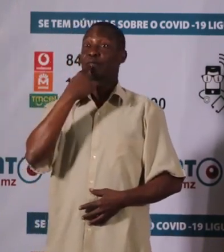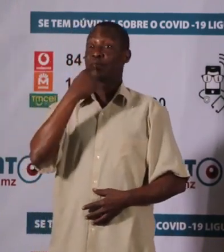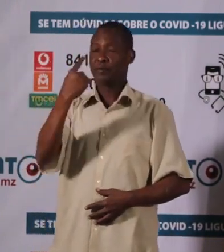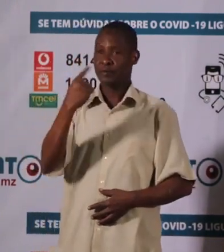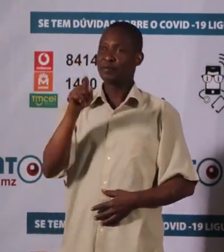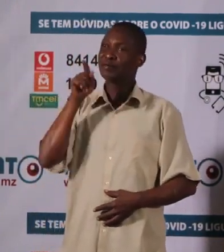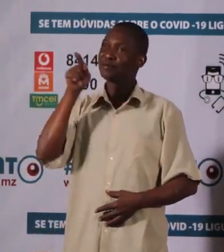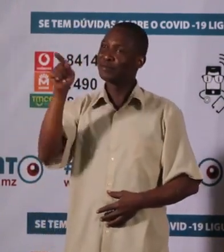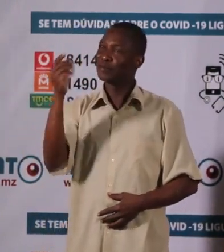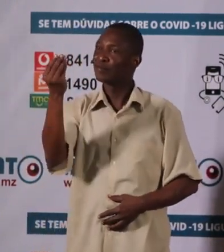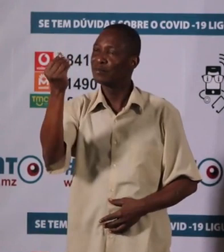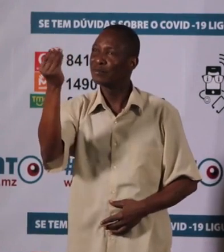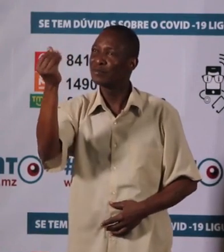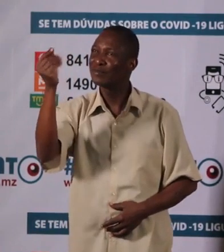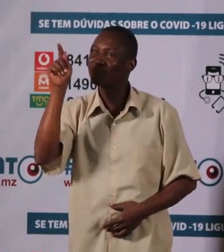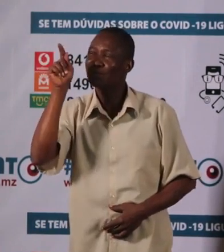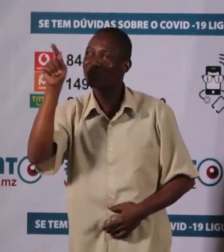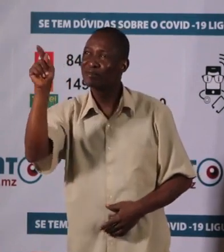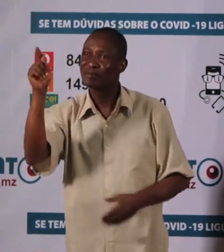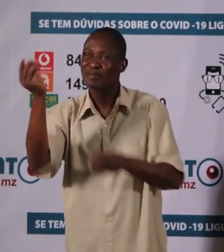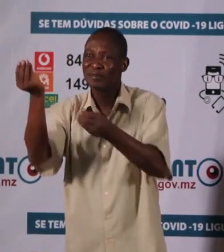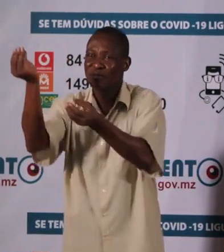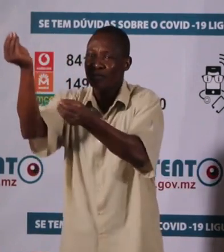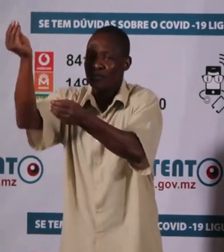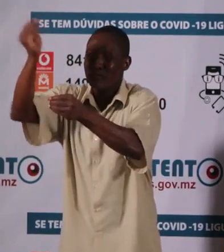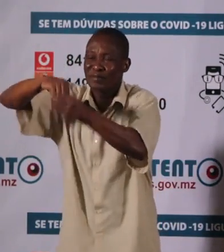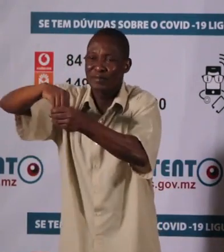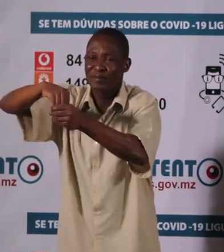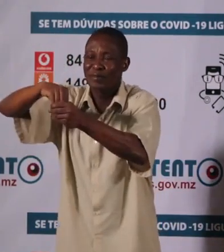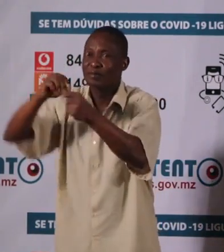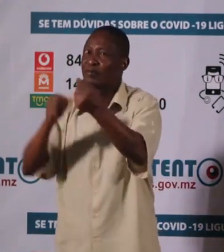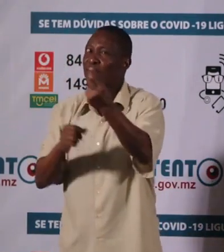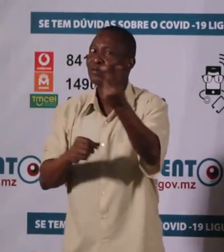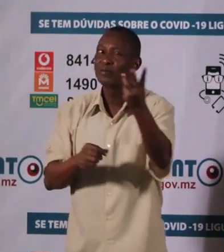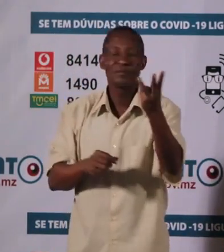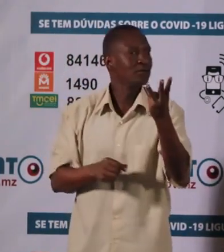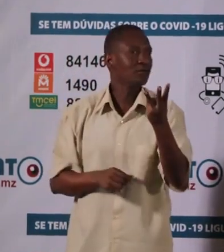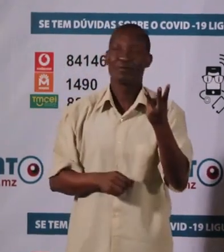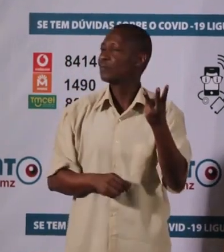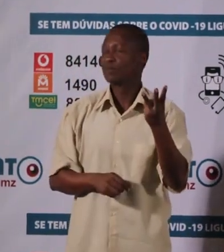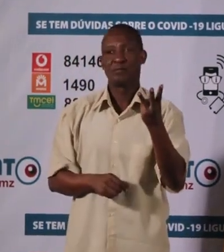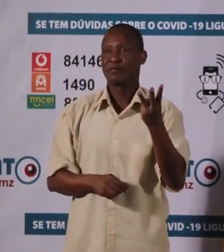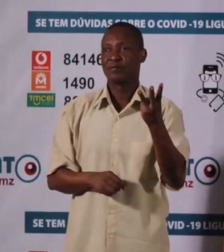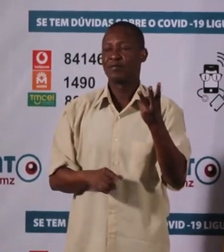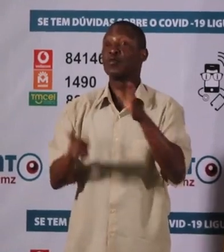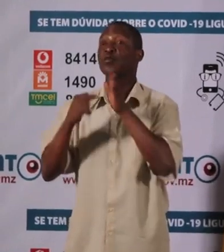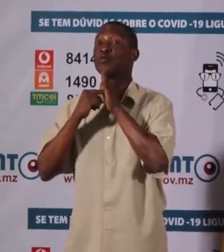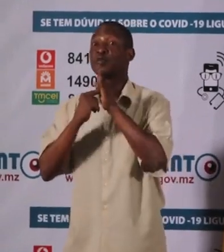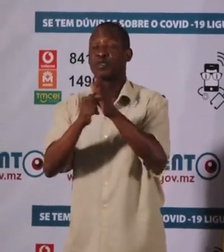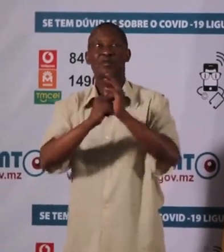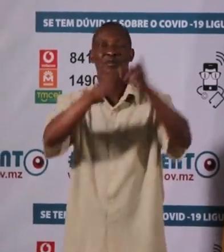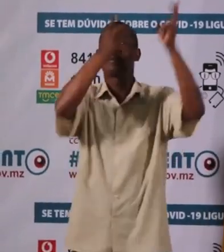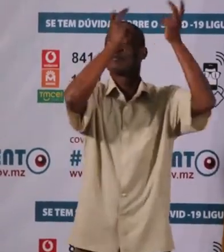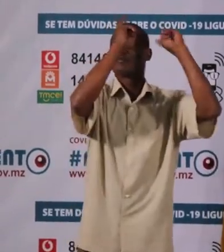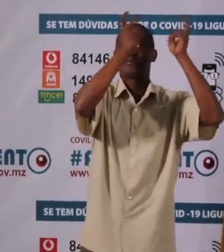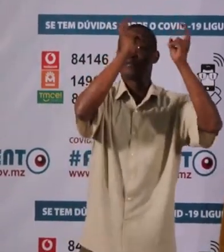incluem aquilo que são custos de outras características. Por exemplo, não contabilizamos custo de energia, custo